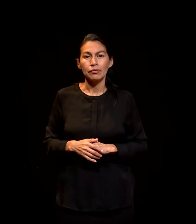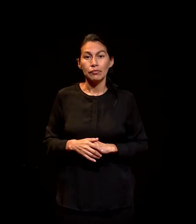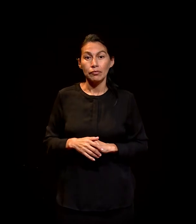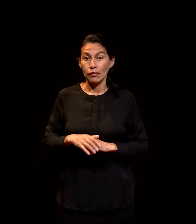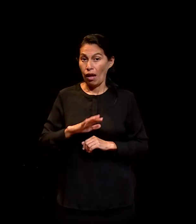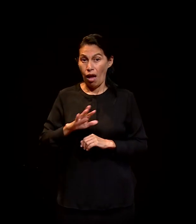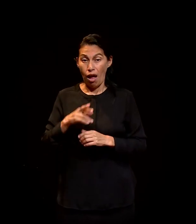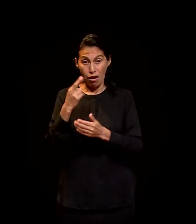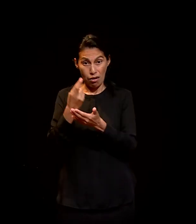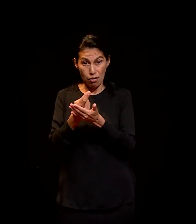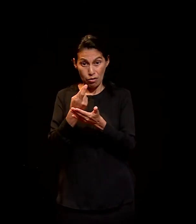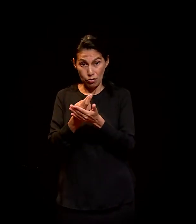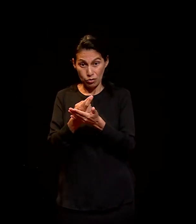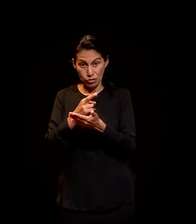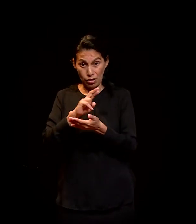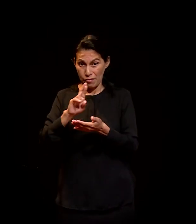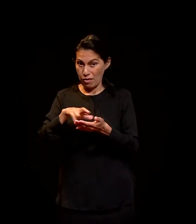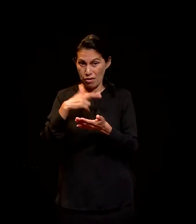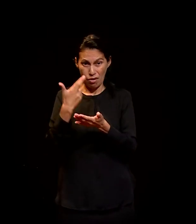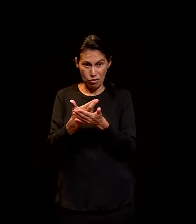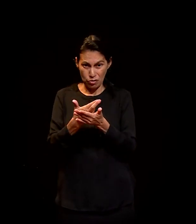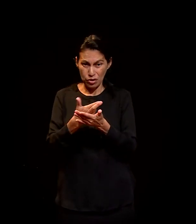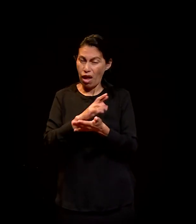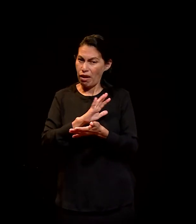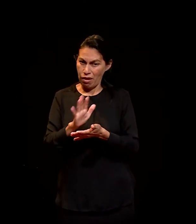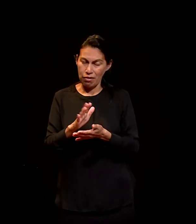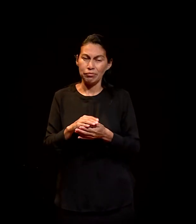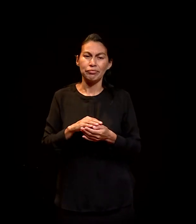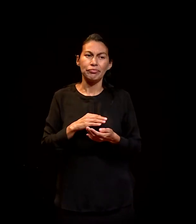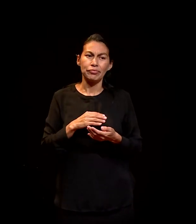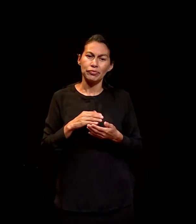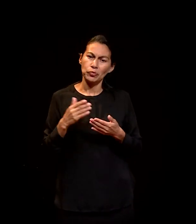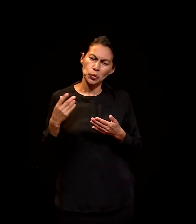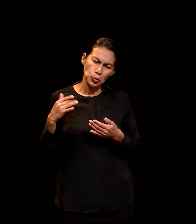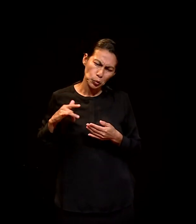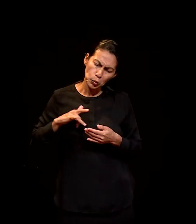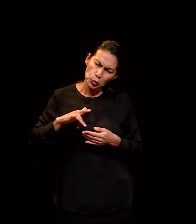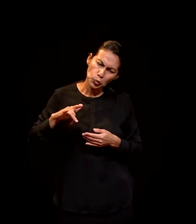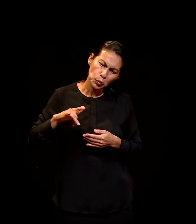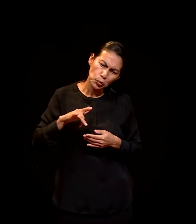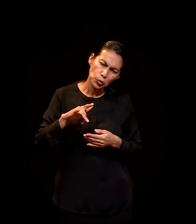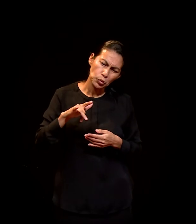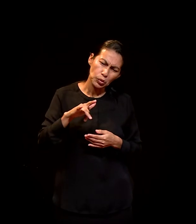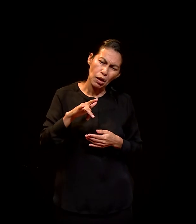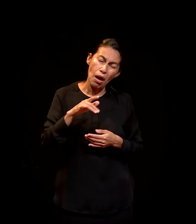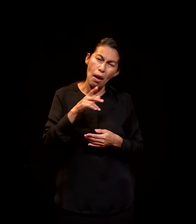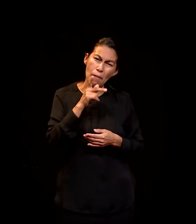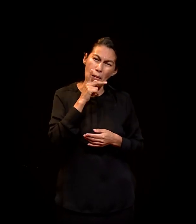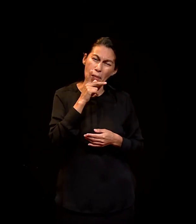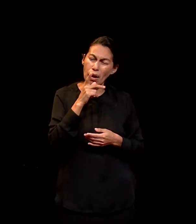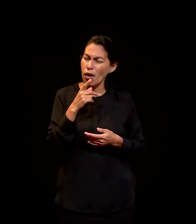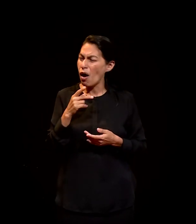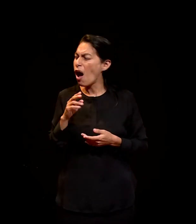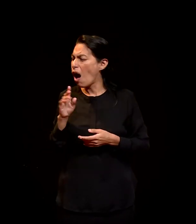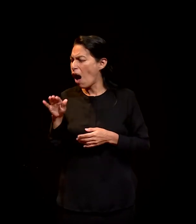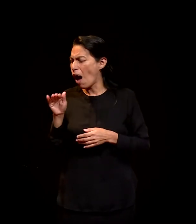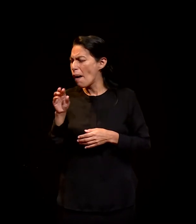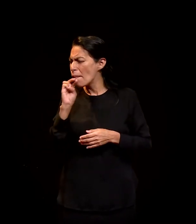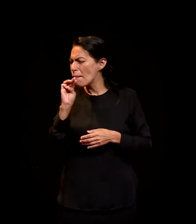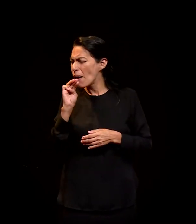ya habíamos pasado reynosa mi papá hoy he visto mi cartera